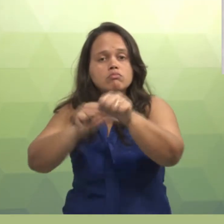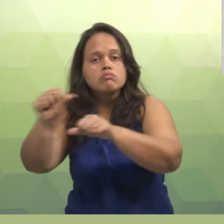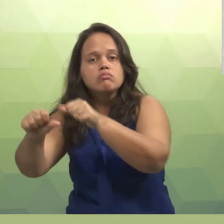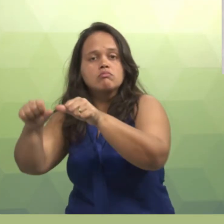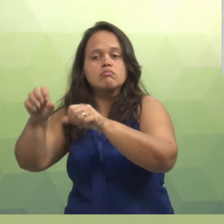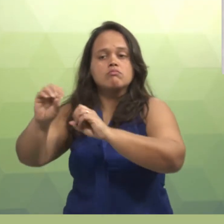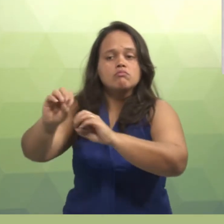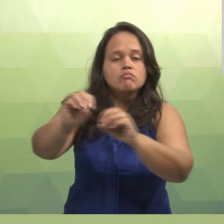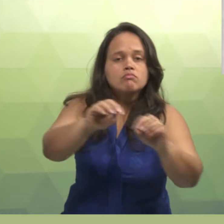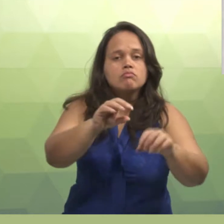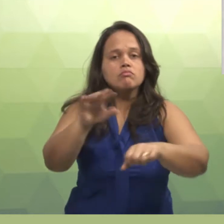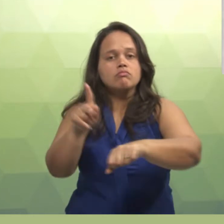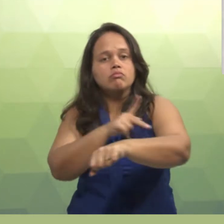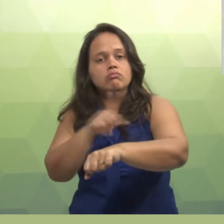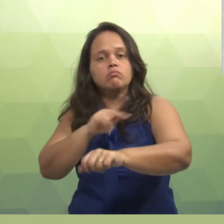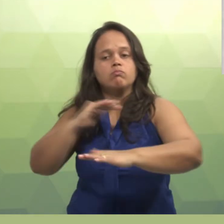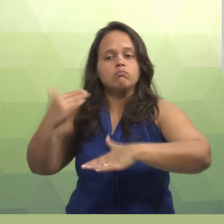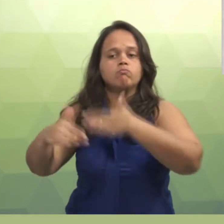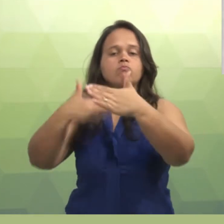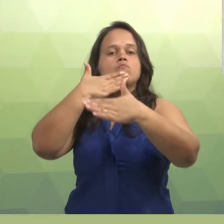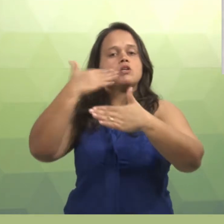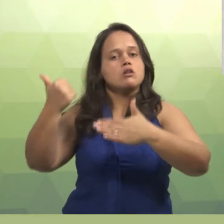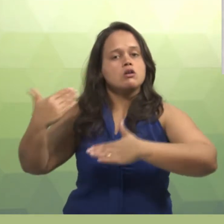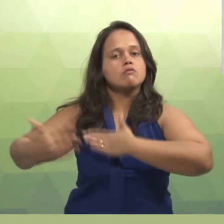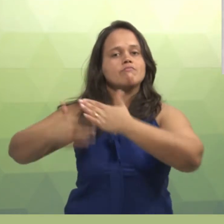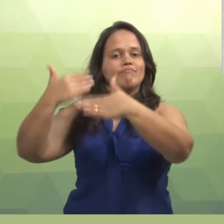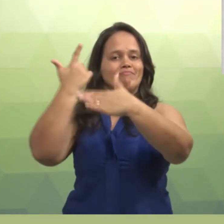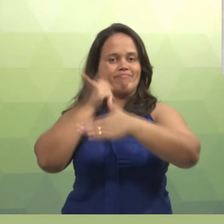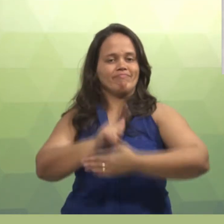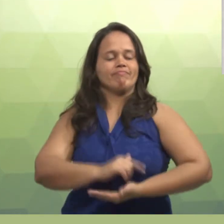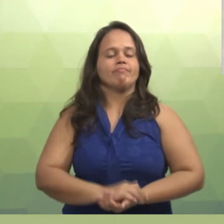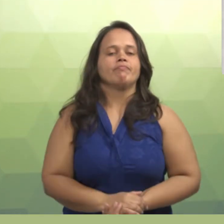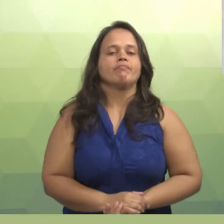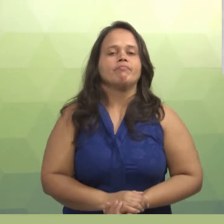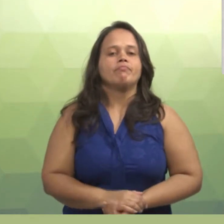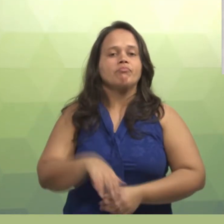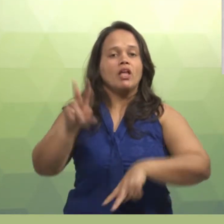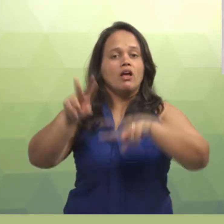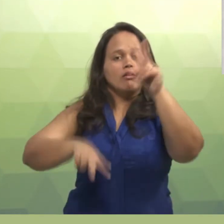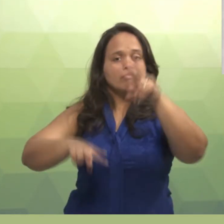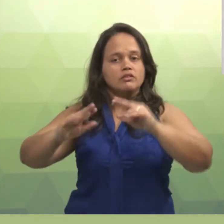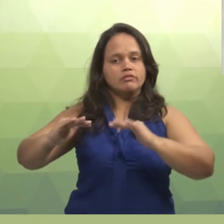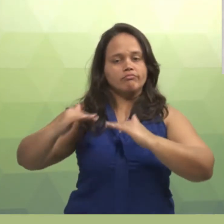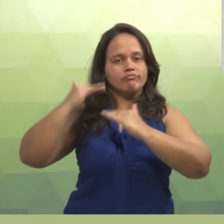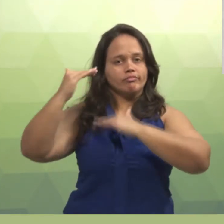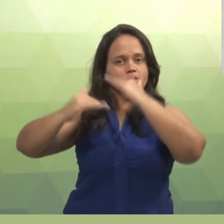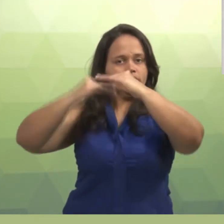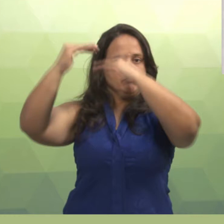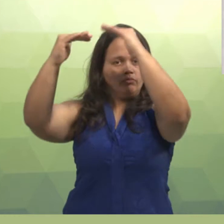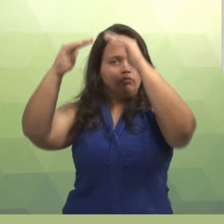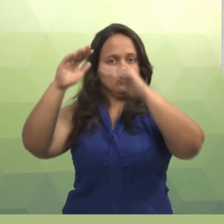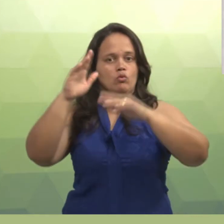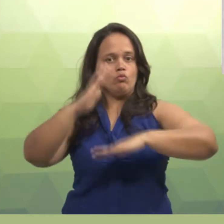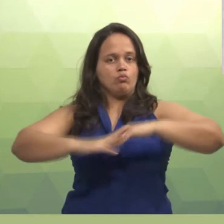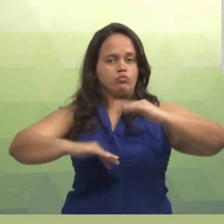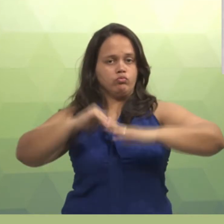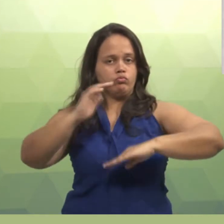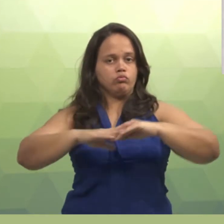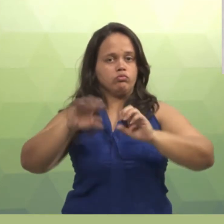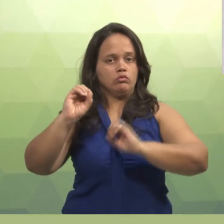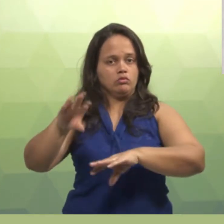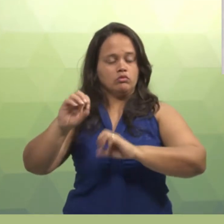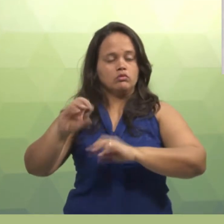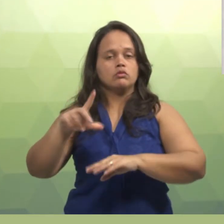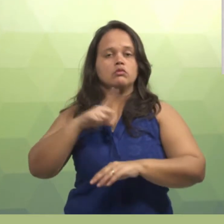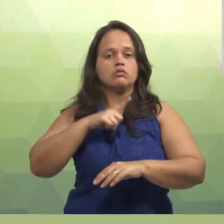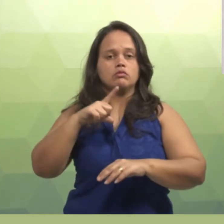partir da Lei de Diretriz e Base da Educação como condição para o crescimento na carreira. No estado de Minas Gerais,